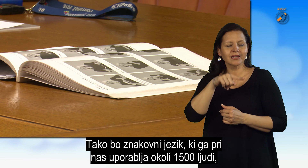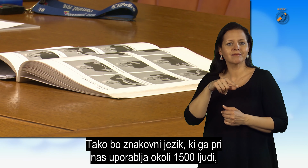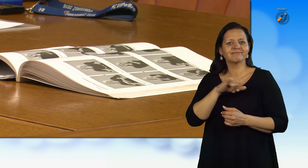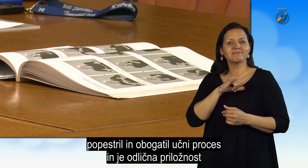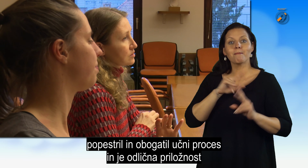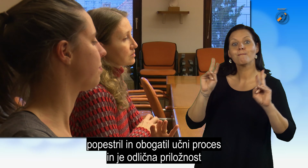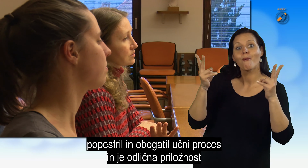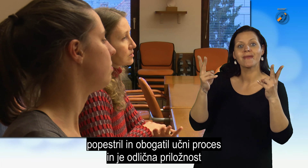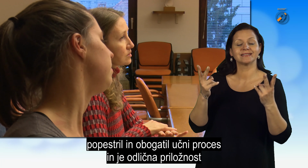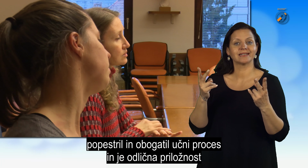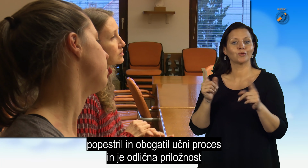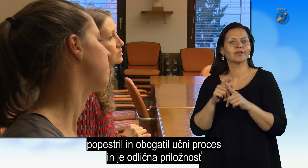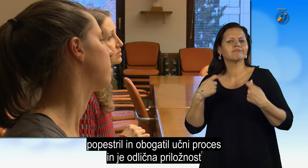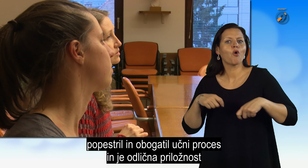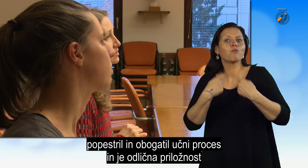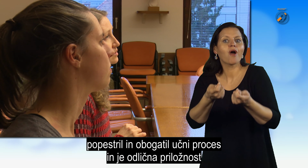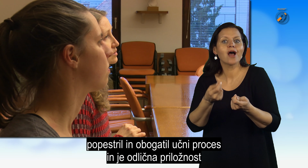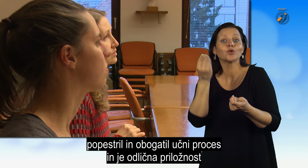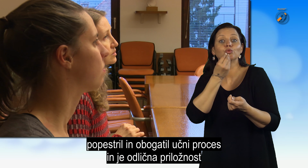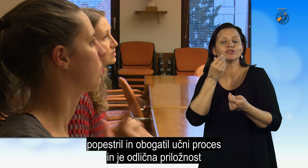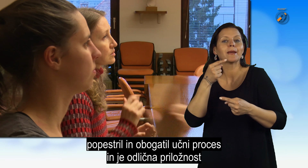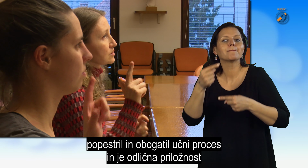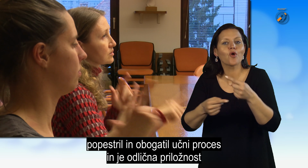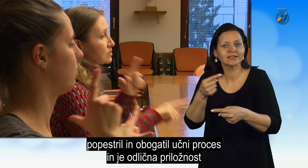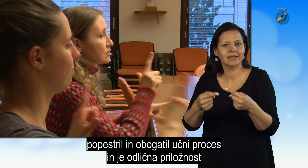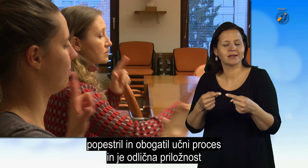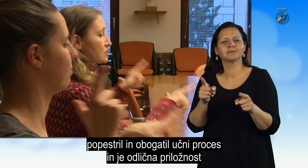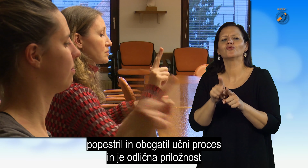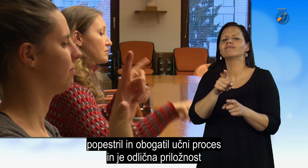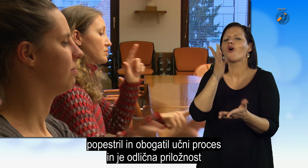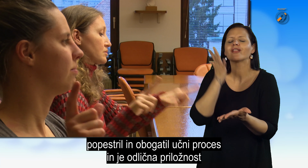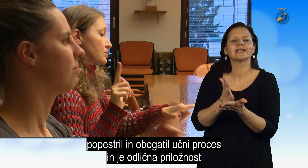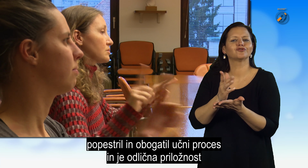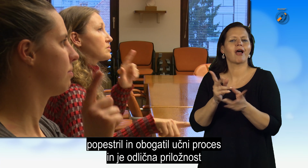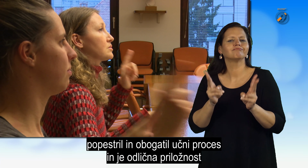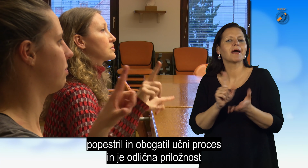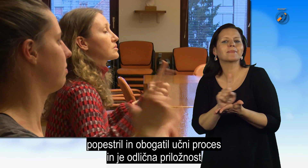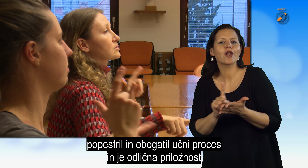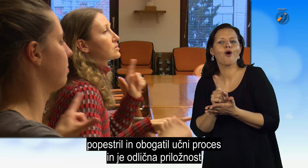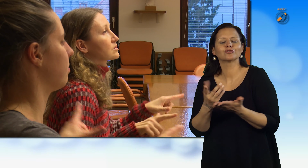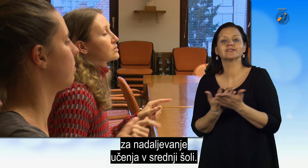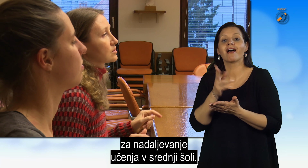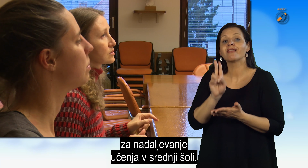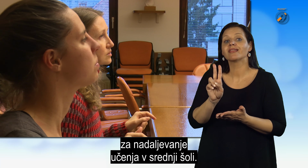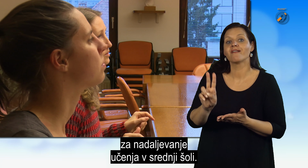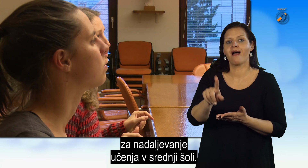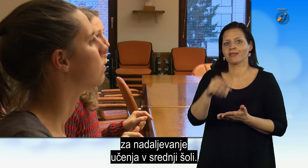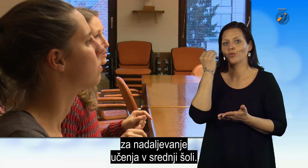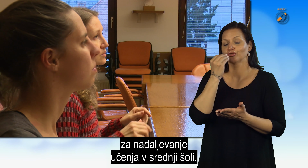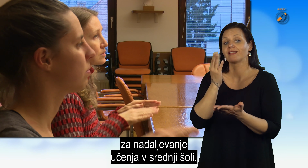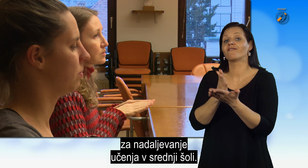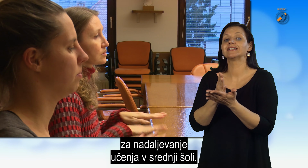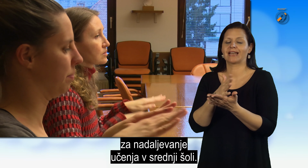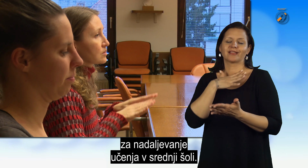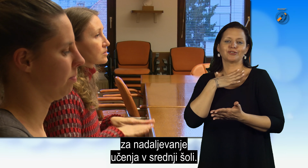1500 ljudi, popestril in obogatil učni proces in je odlična priložnost za nadaljevanje učenja v srednji